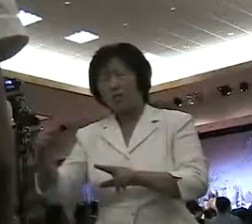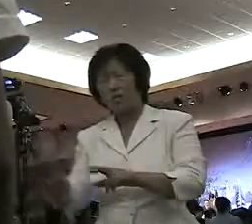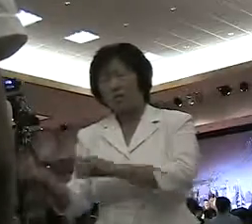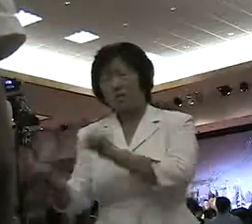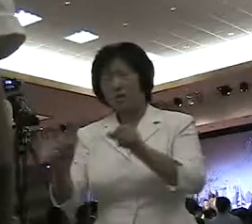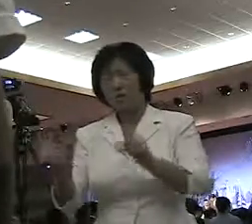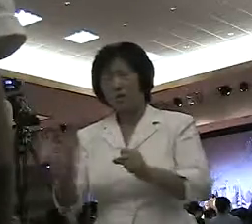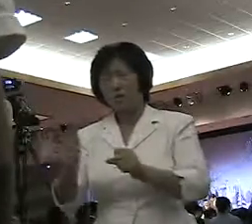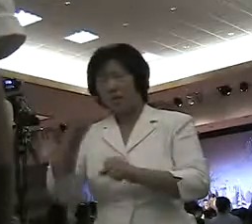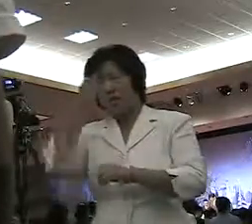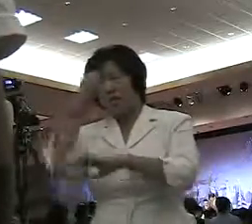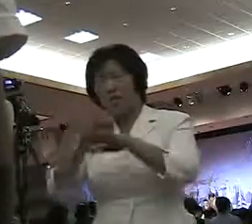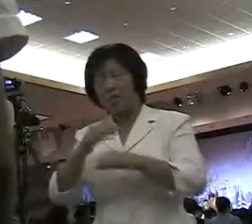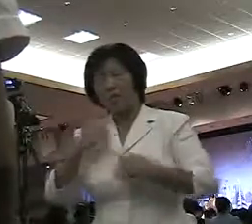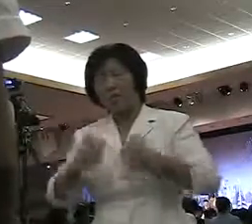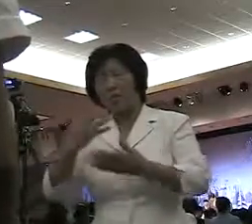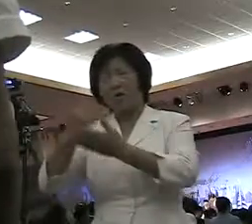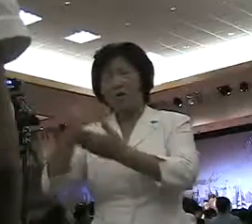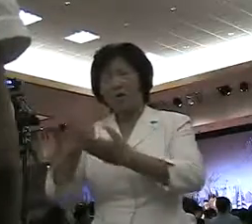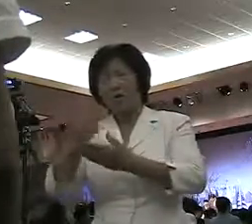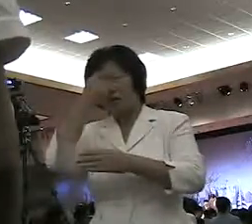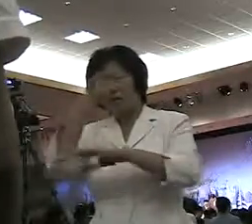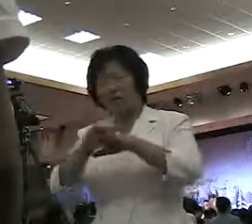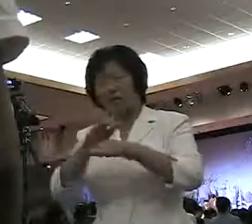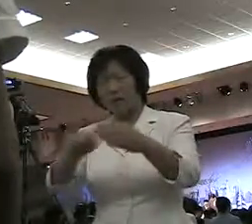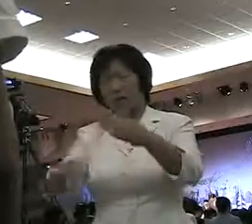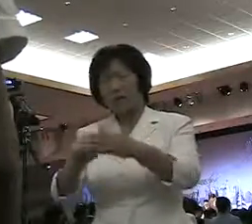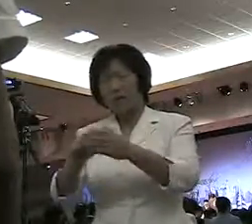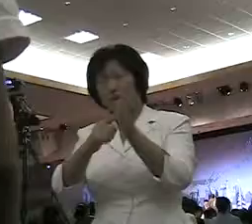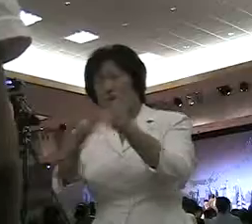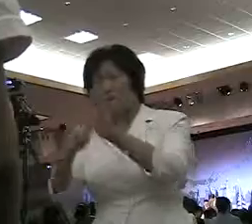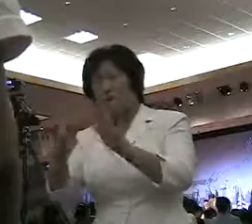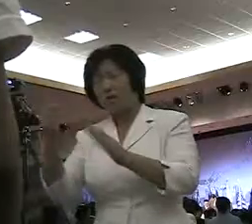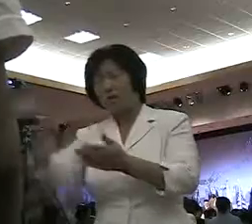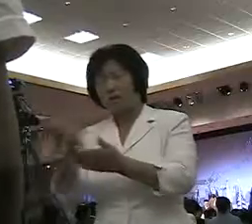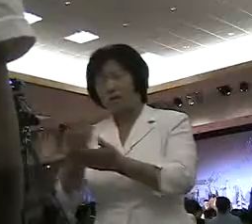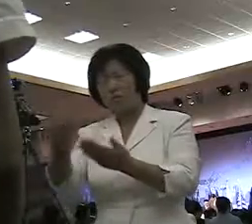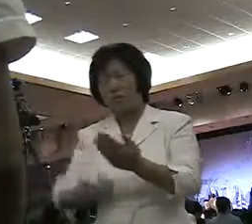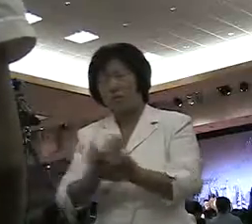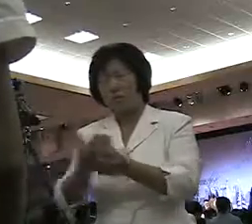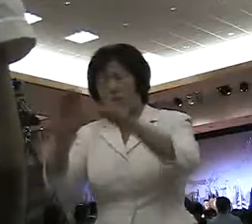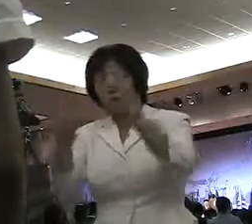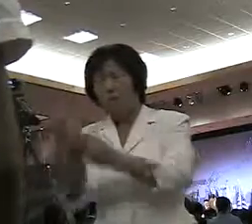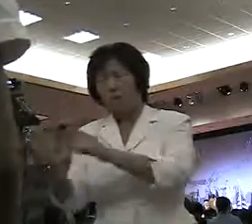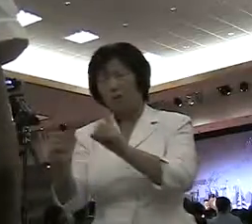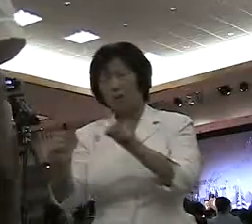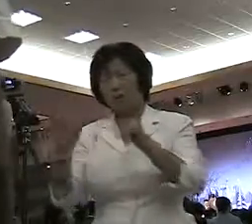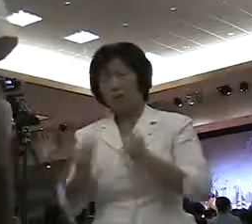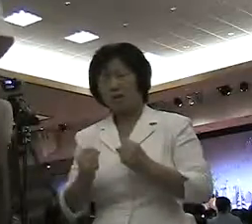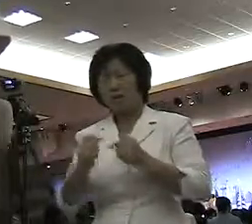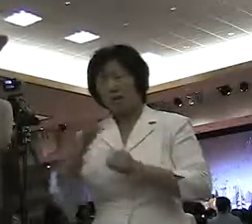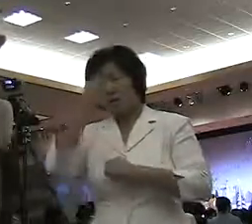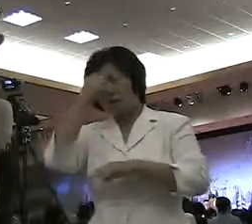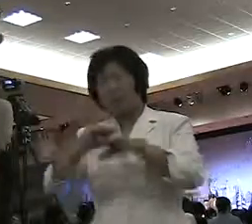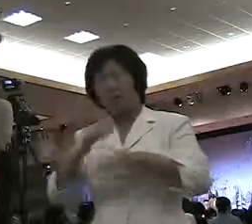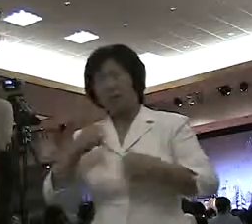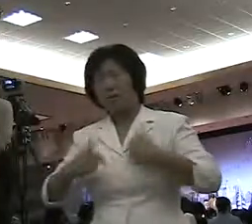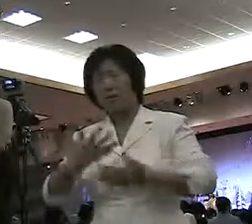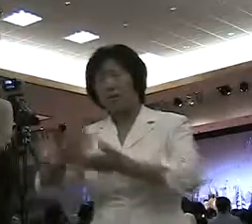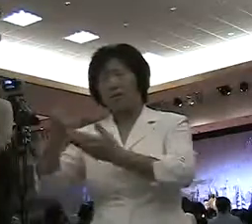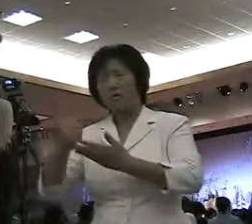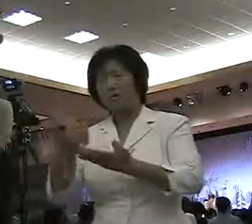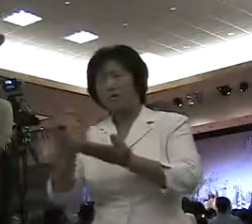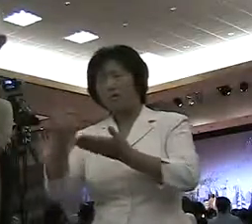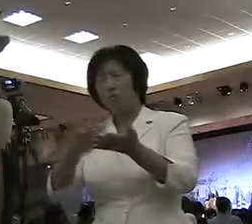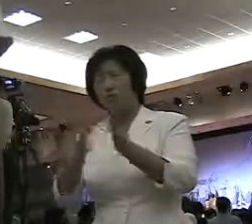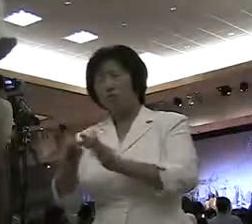기뻐 받으시는 주님의 영광만이 오늘 예배 가운데 나타날 수 있도록 임재하여 주시옵소서. 오늘도 살아계셔서 이 예배를 기뻐 받으시는 우리 주